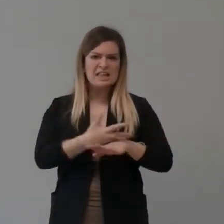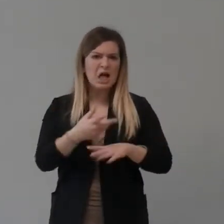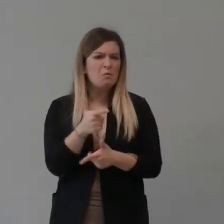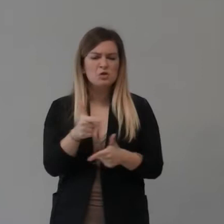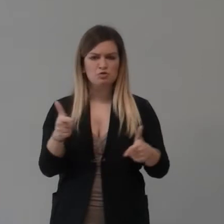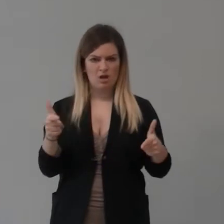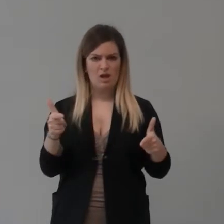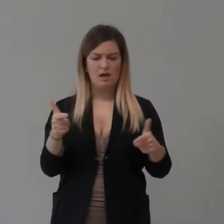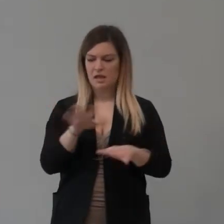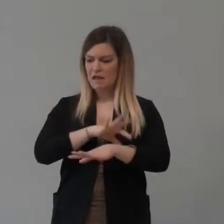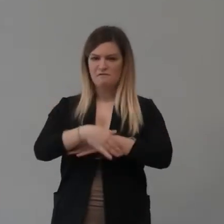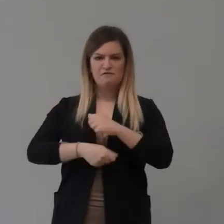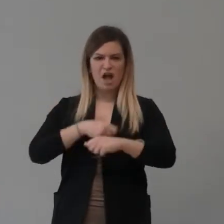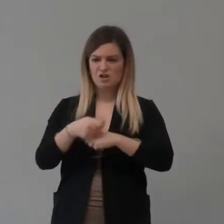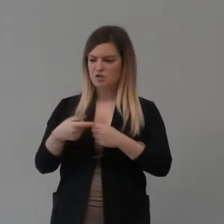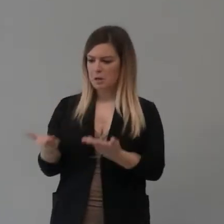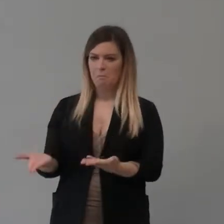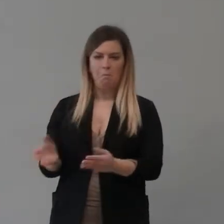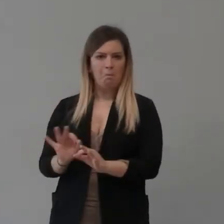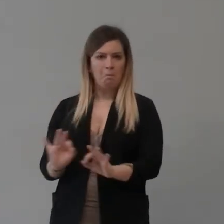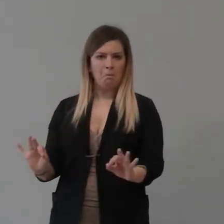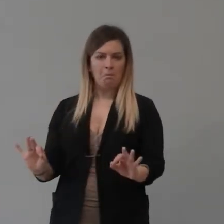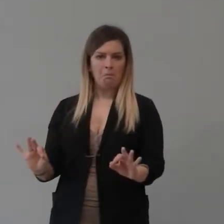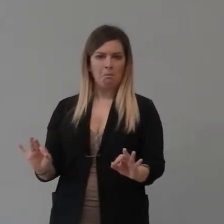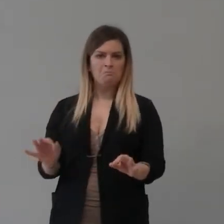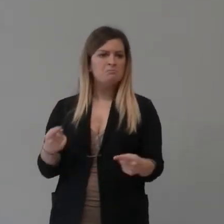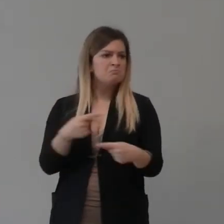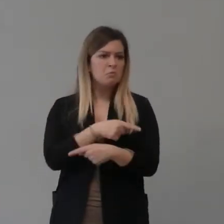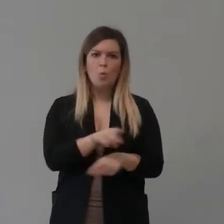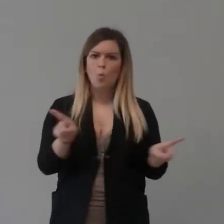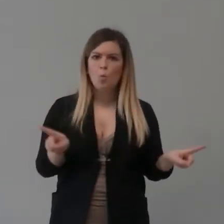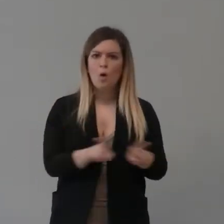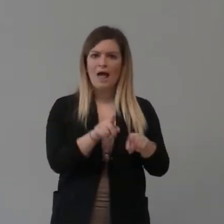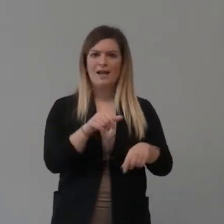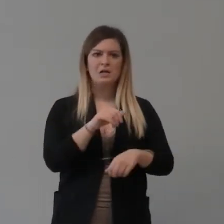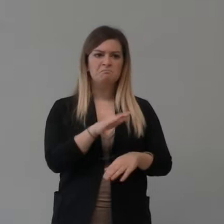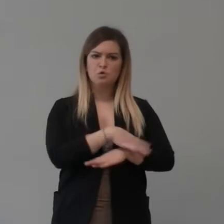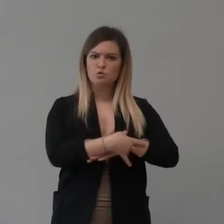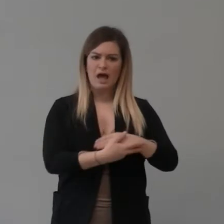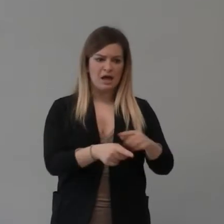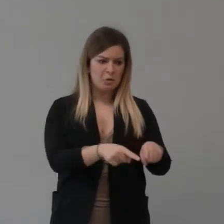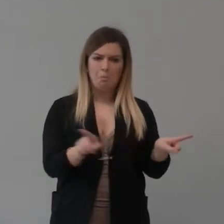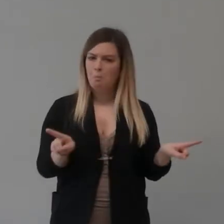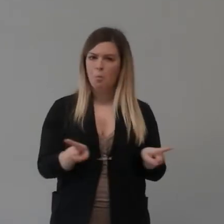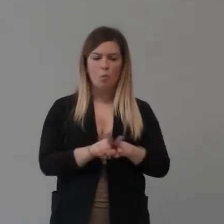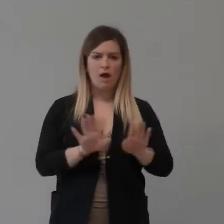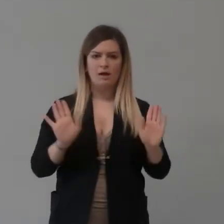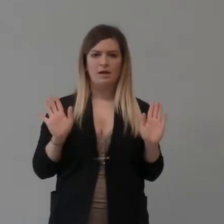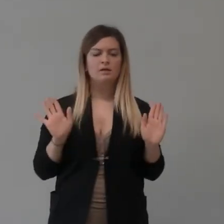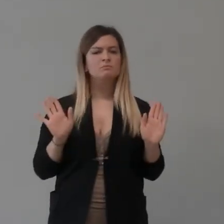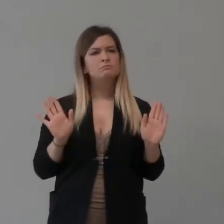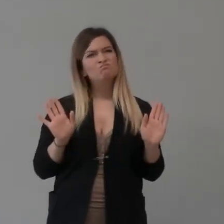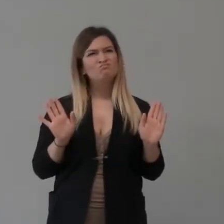fasce non sono tagliate, sono intatte. Il sudario è riposto da una parte, precisamente. È come